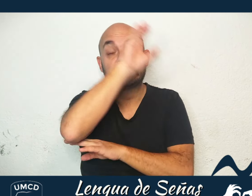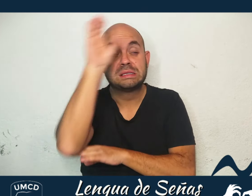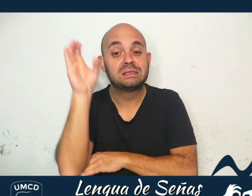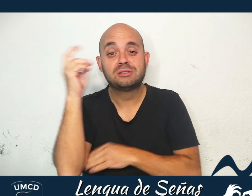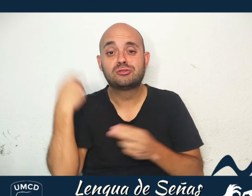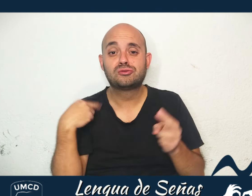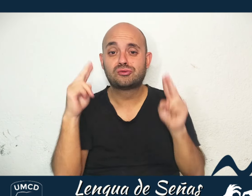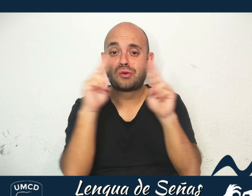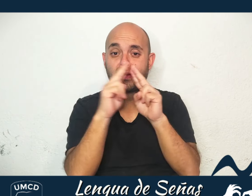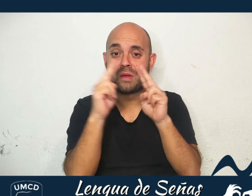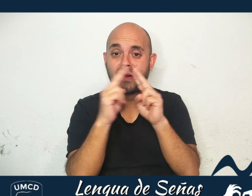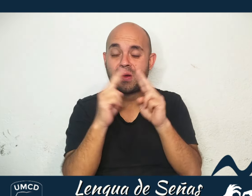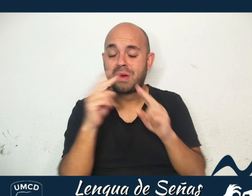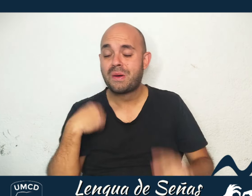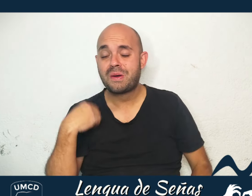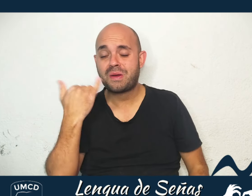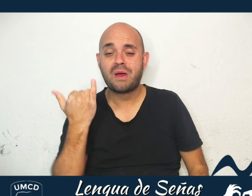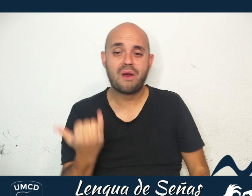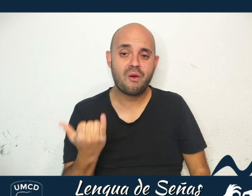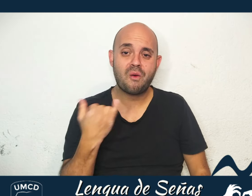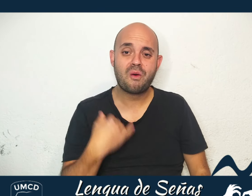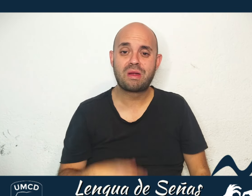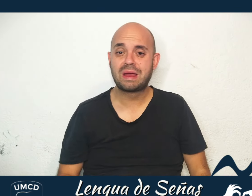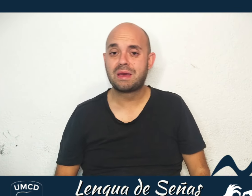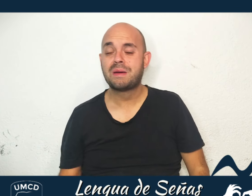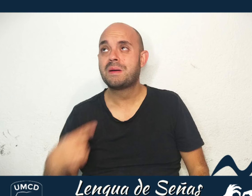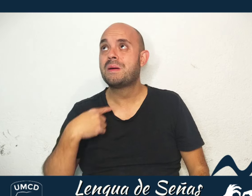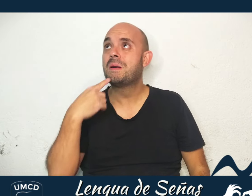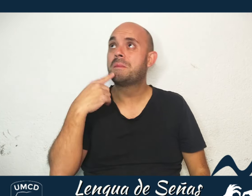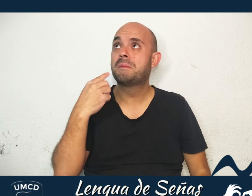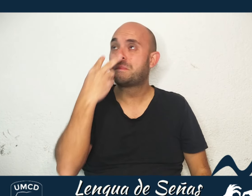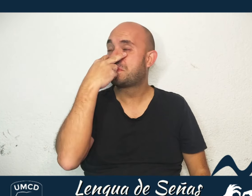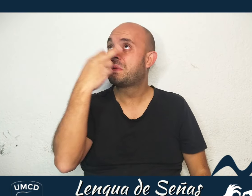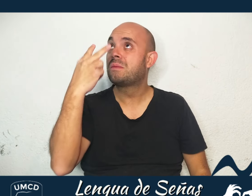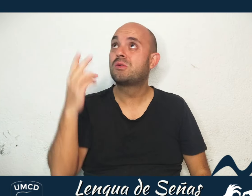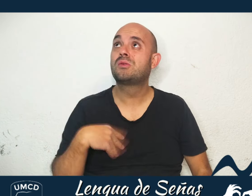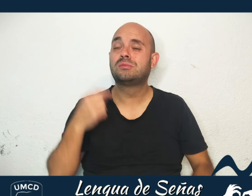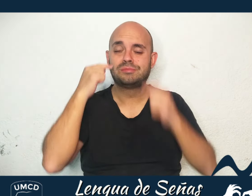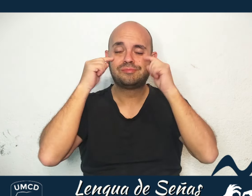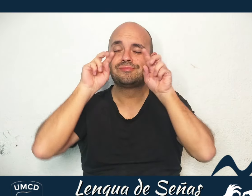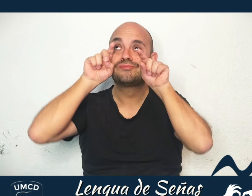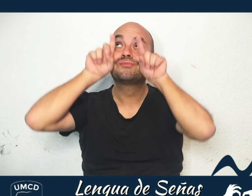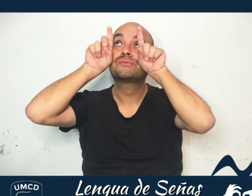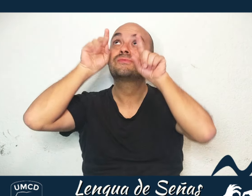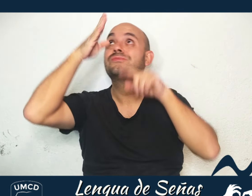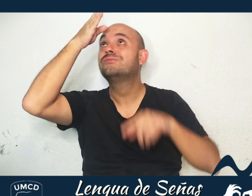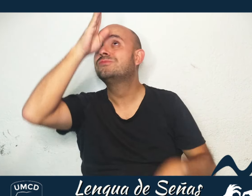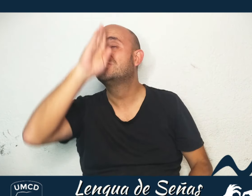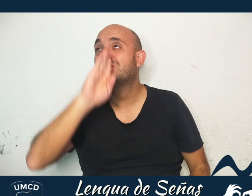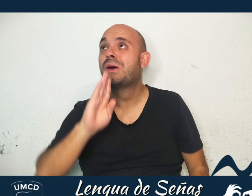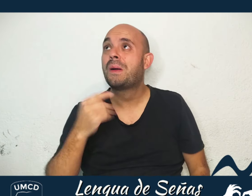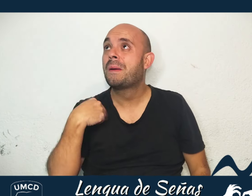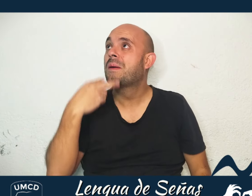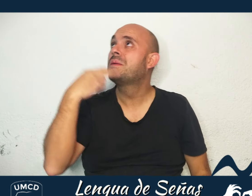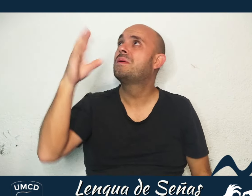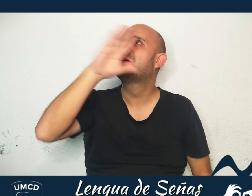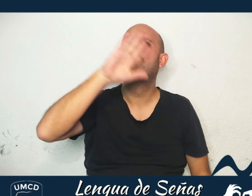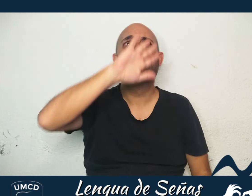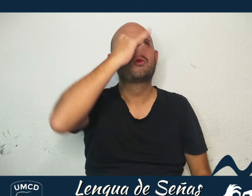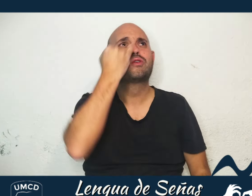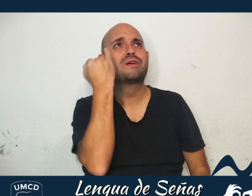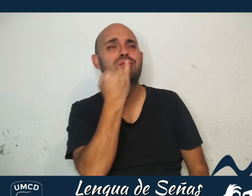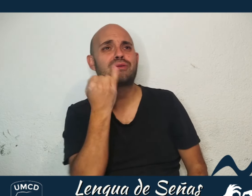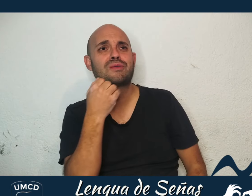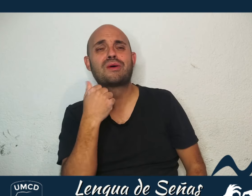el cielo que nosotros conocemos de este cielo al cual nosotros contemplamos cuando alzamos nuestros ojos y vemos ese